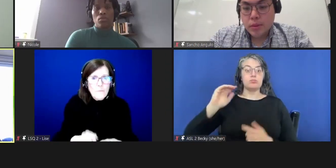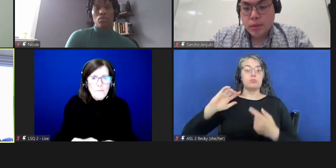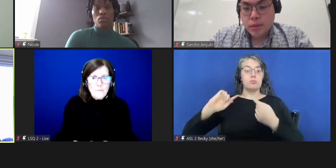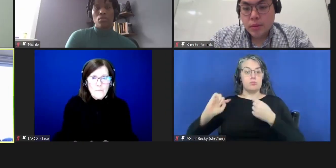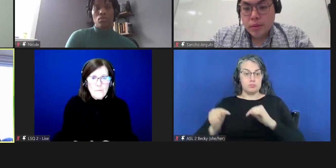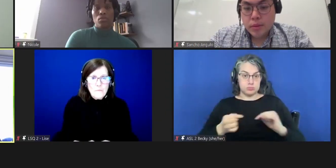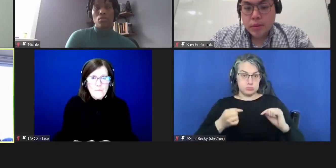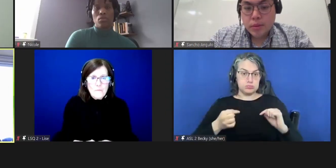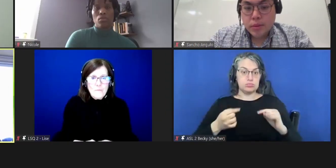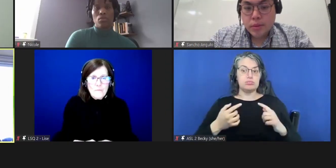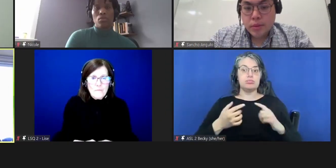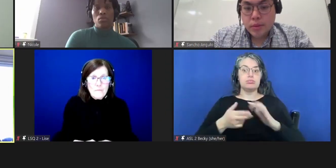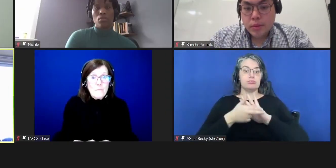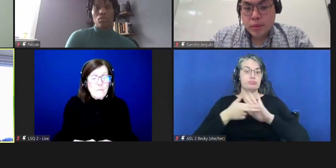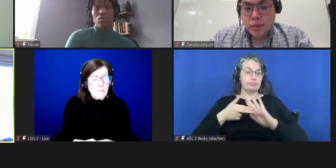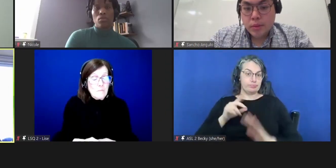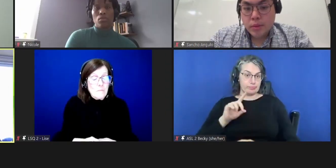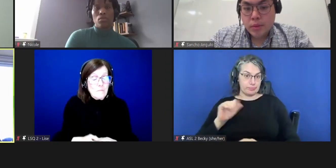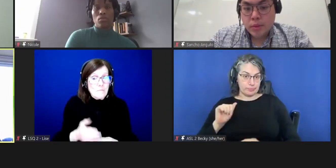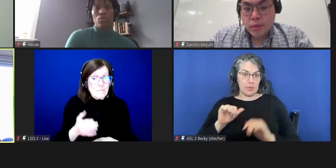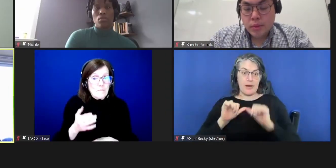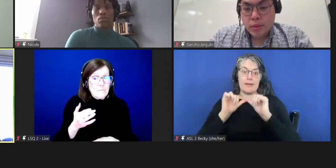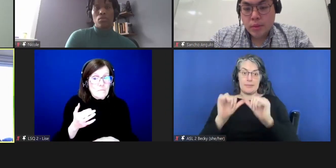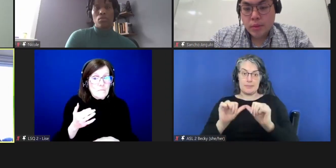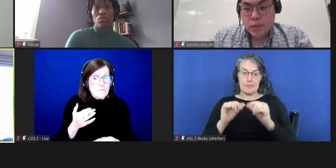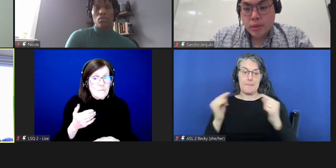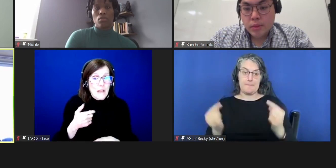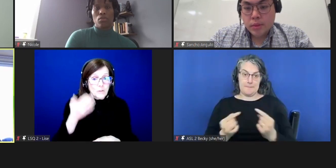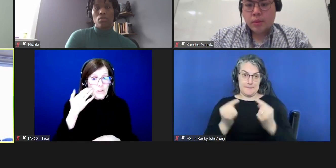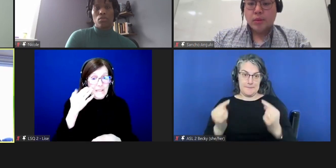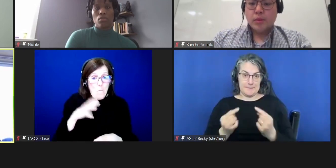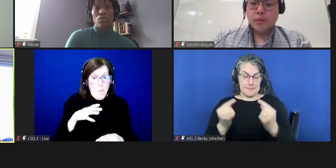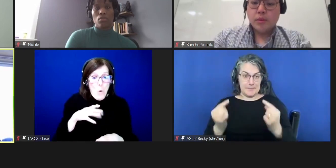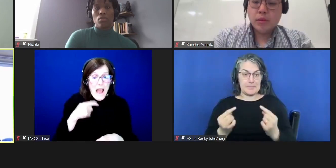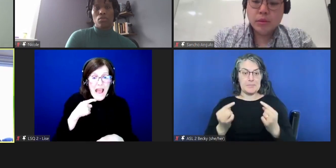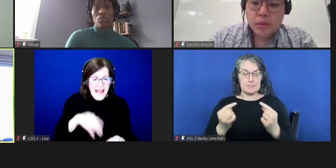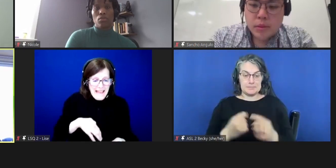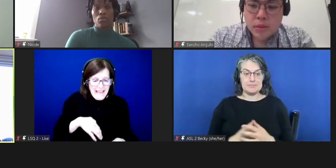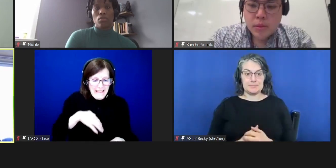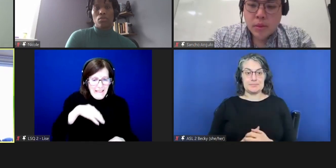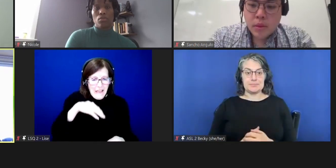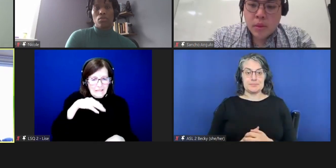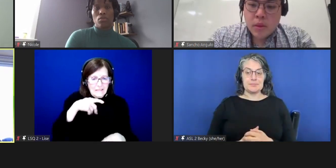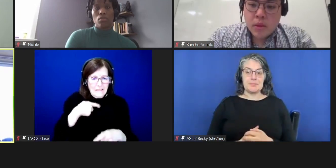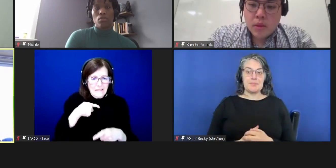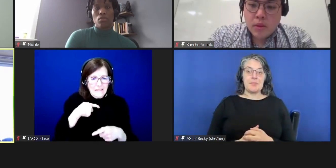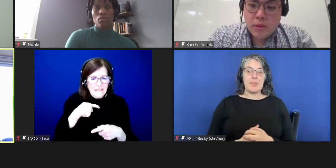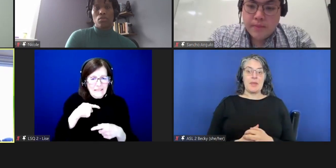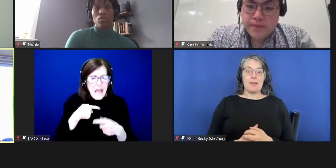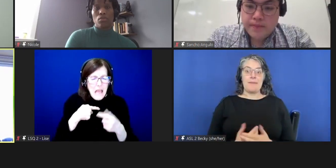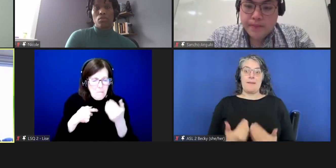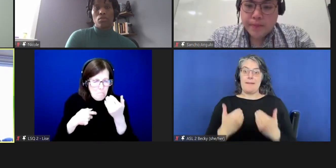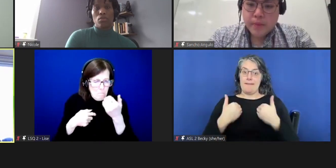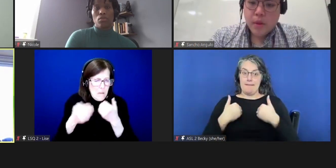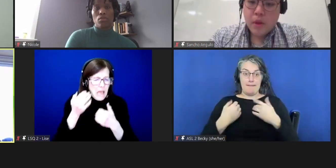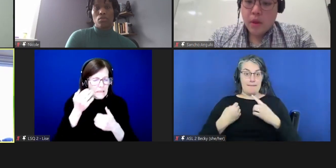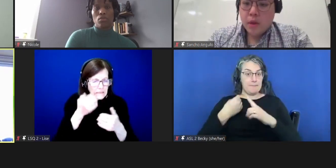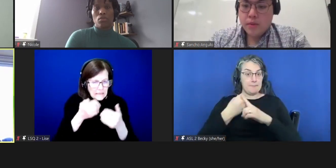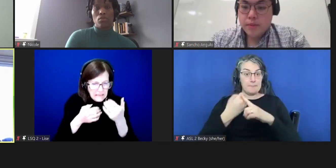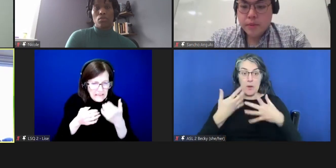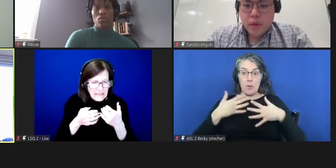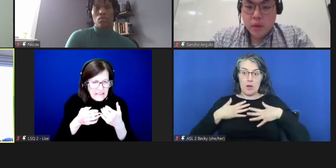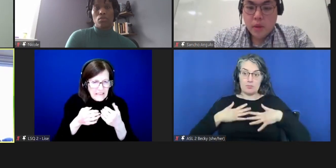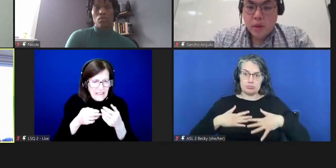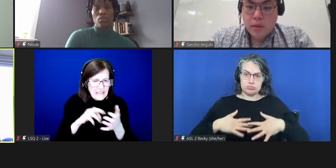été très grièvement blessé dans mon enfance et ça m'a laissé des traces et des handicaps. Et donc, j'ai